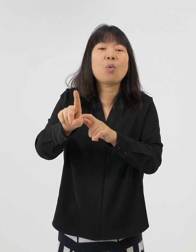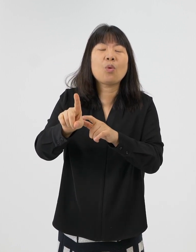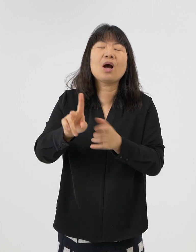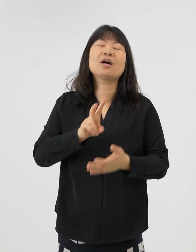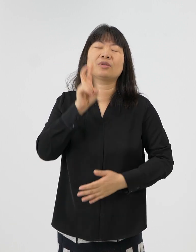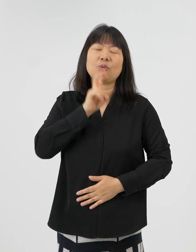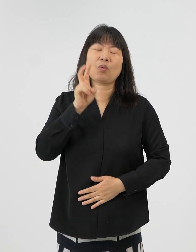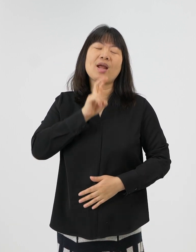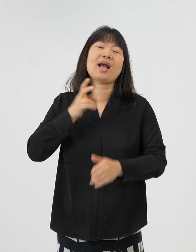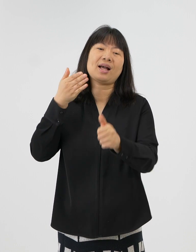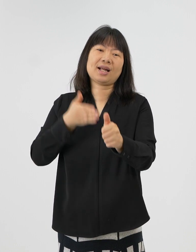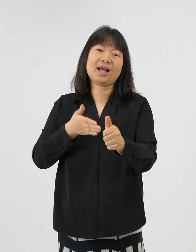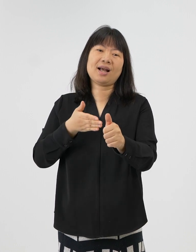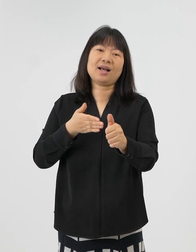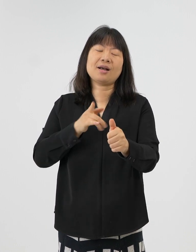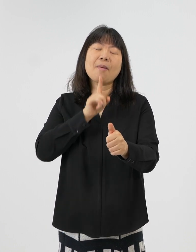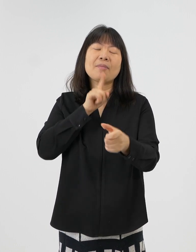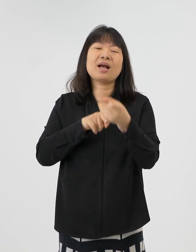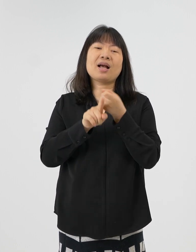노래하라, 찬양하라.